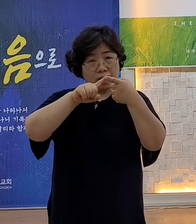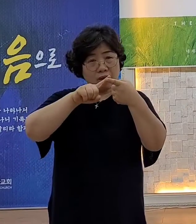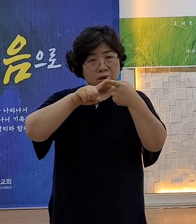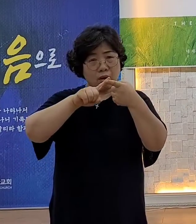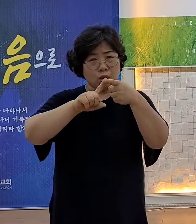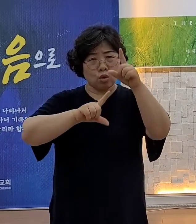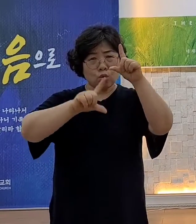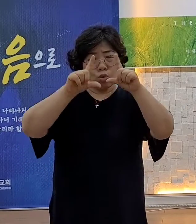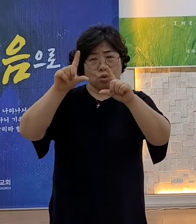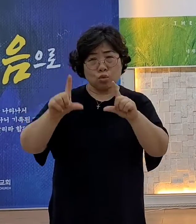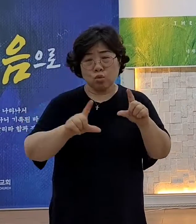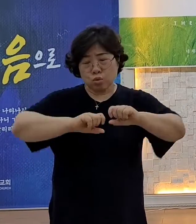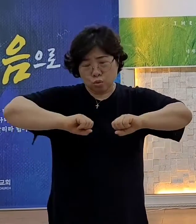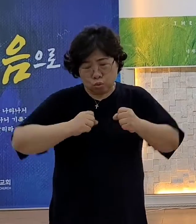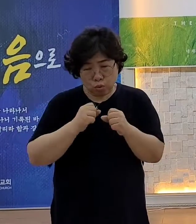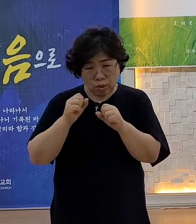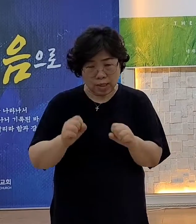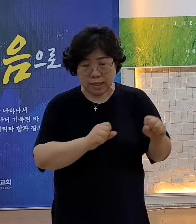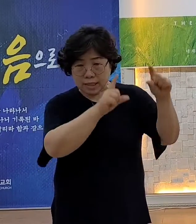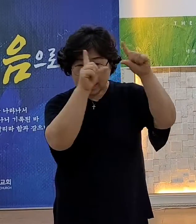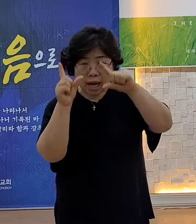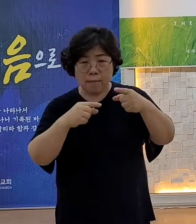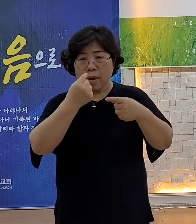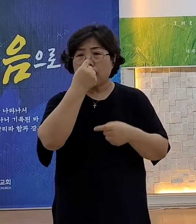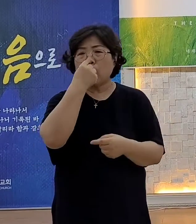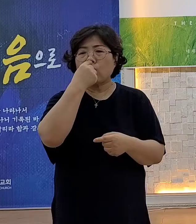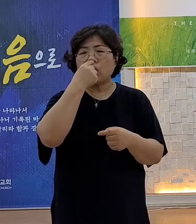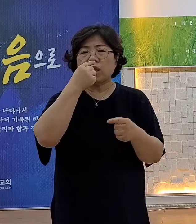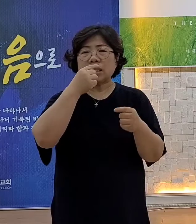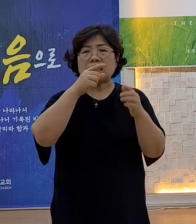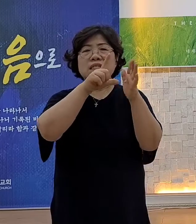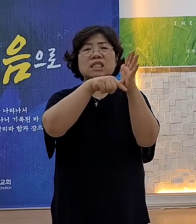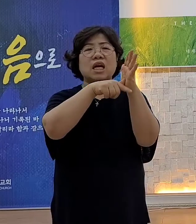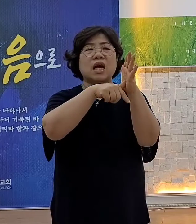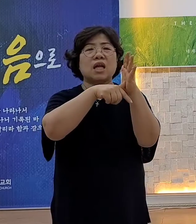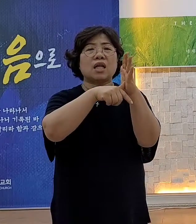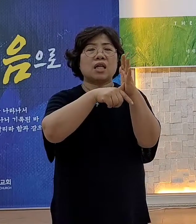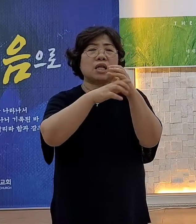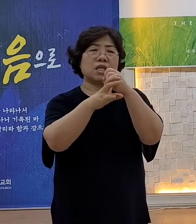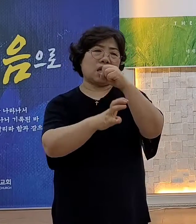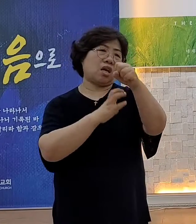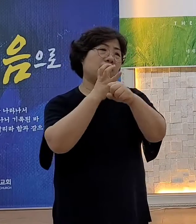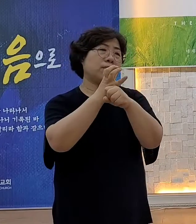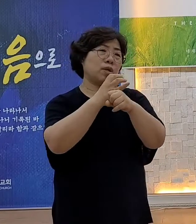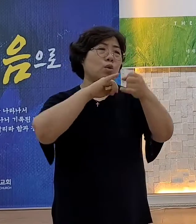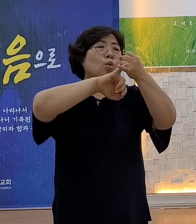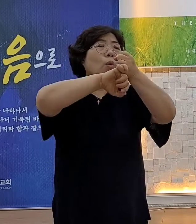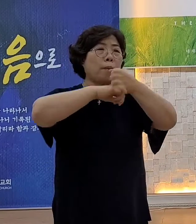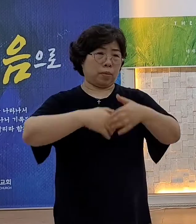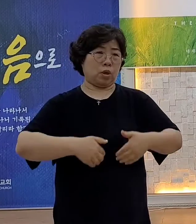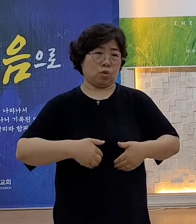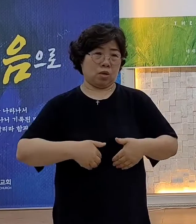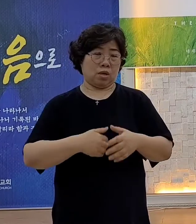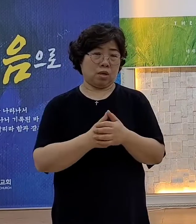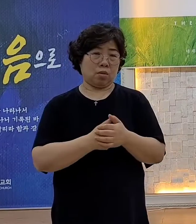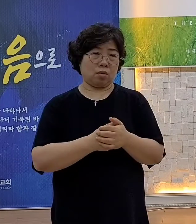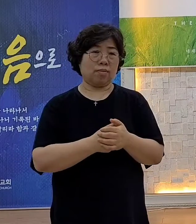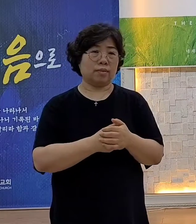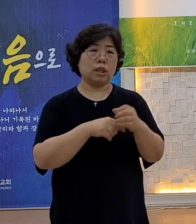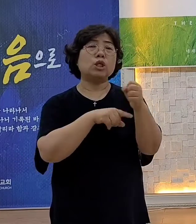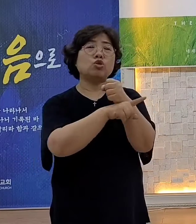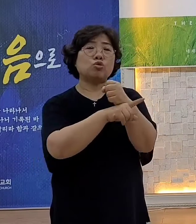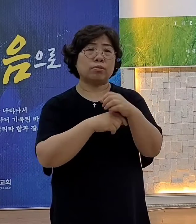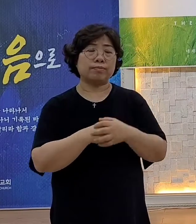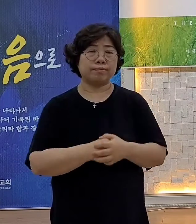삶을 배우는데 그만큼의 시간이 들더라라는 것을 이 성경은 쭉 우리에게 보여주고 있는데요. 근데